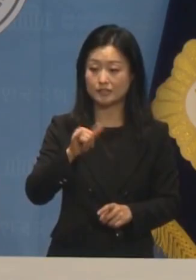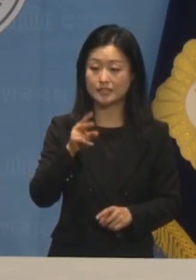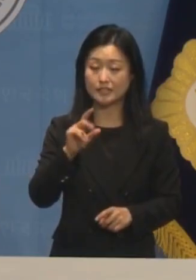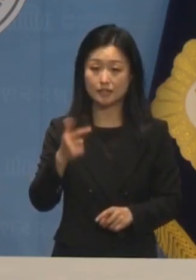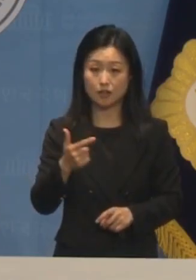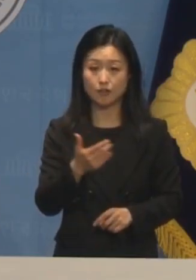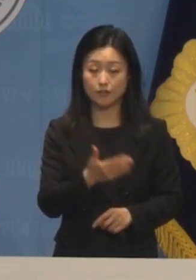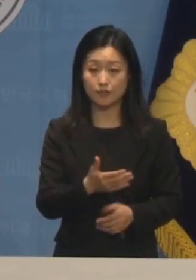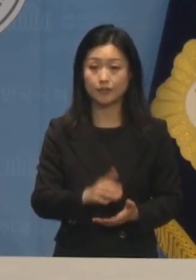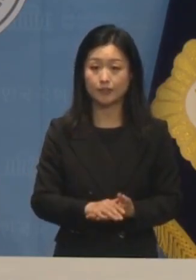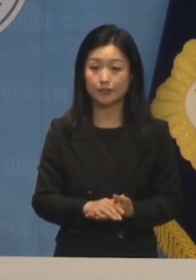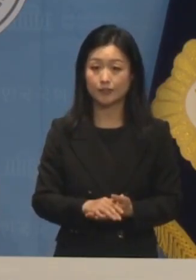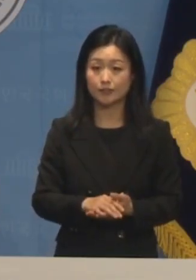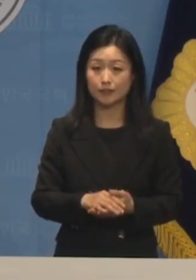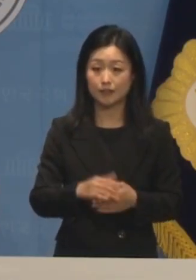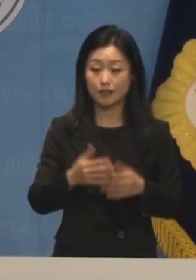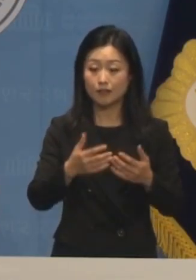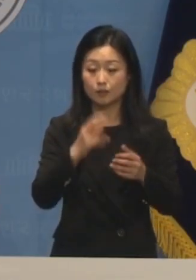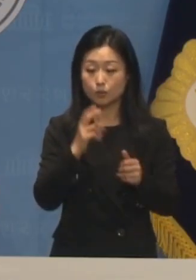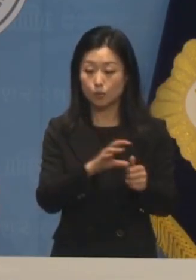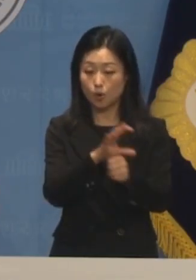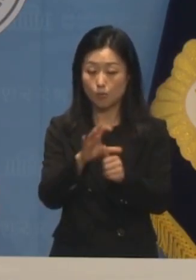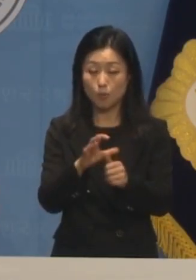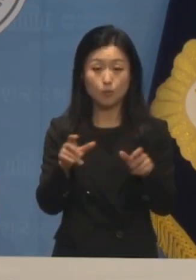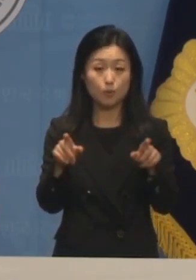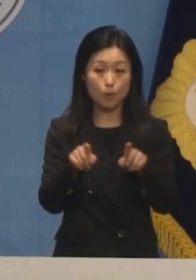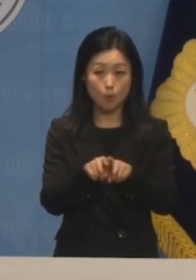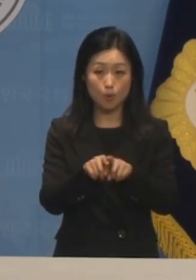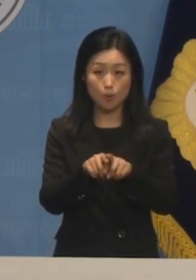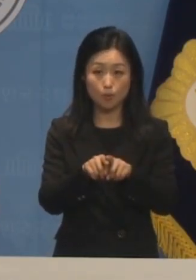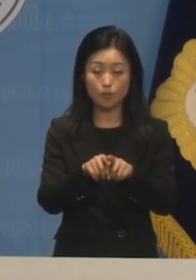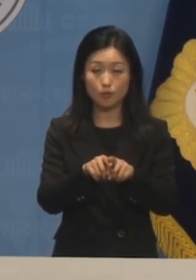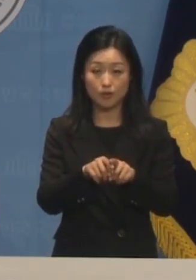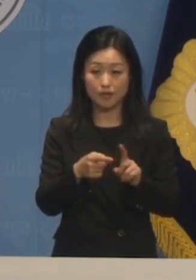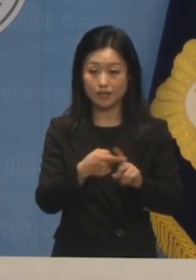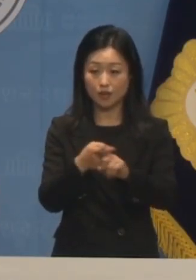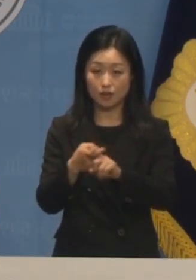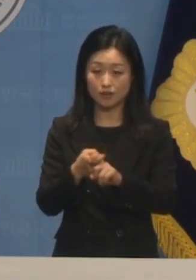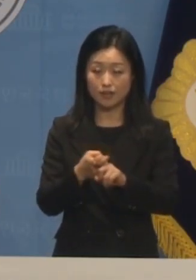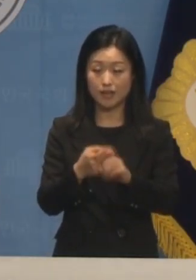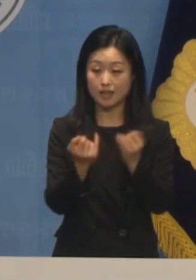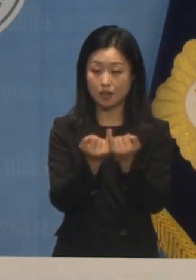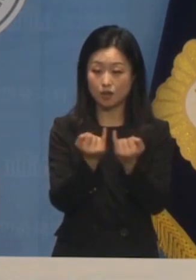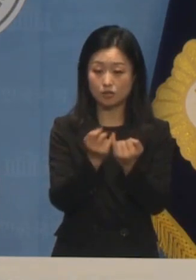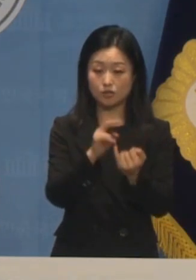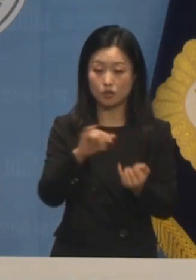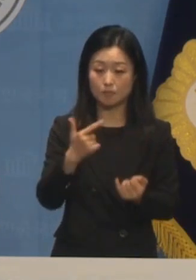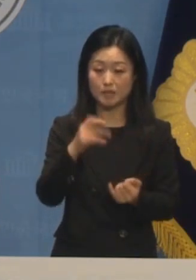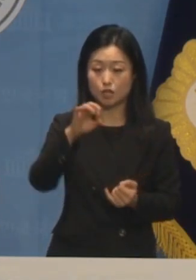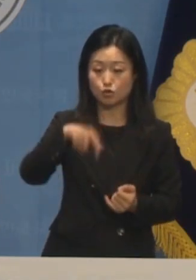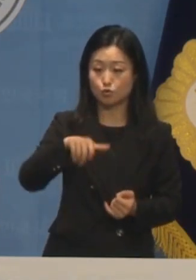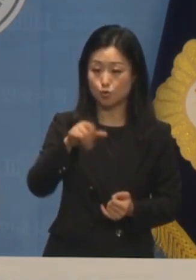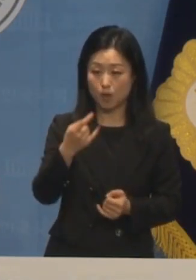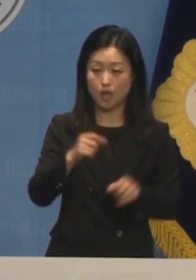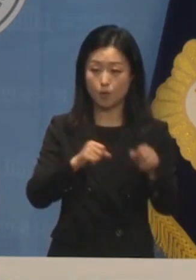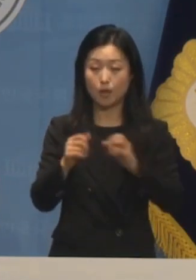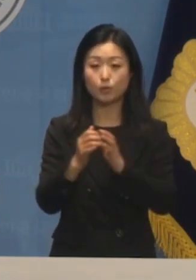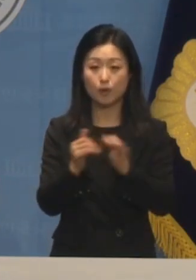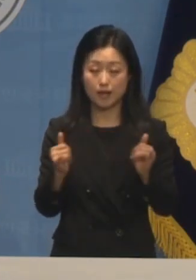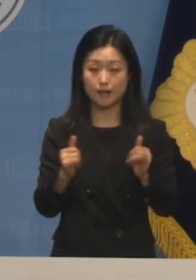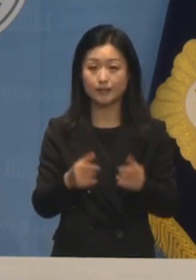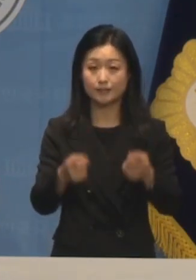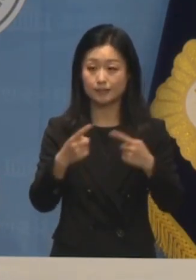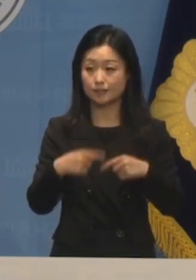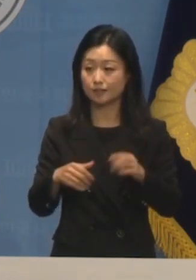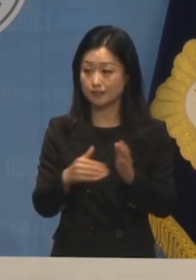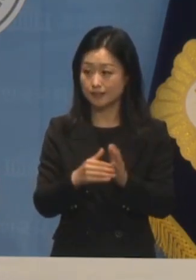계십니다. 돌봄공공연대에서 활동하고 계신 여성민우회 최윤진님 등 실무활동가님도 함께하고 계십니다.